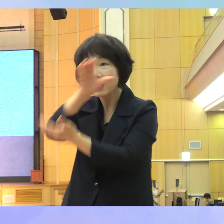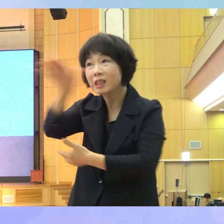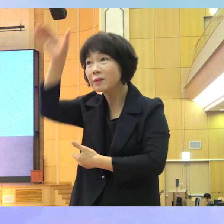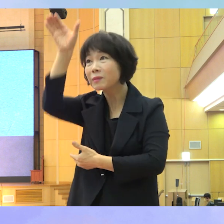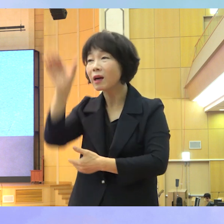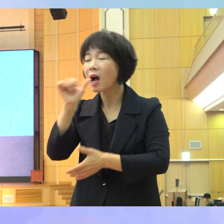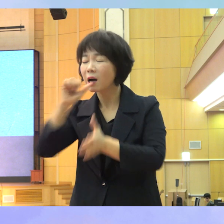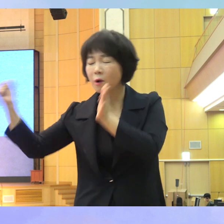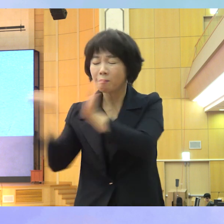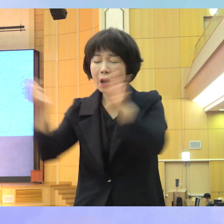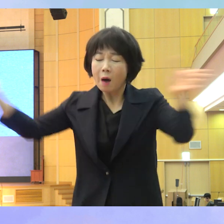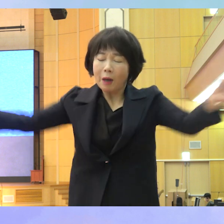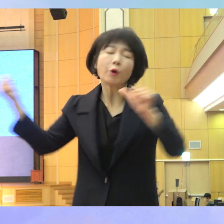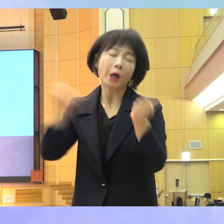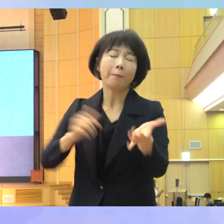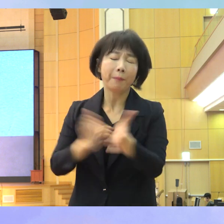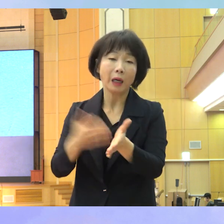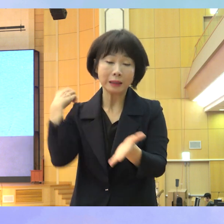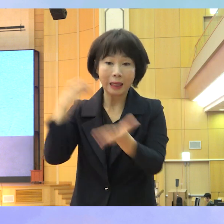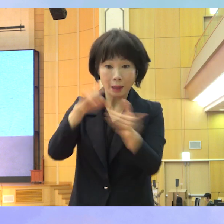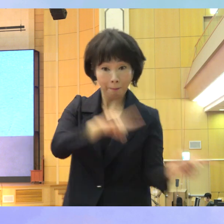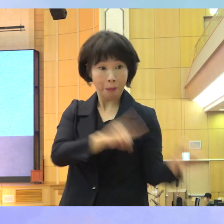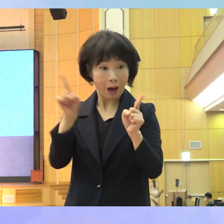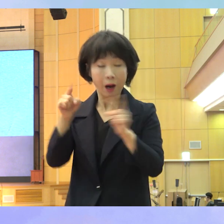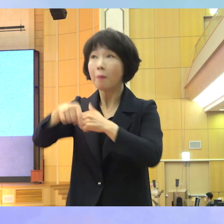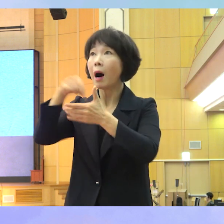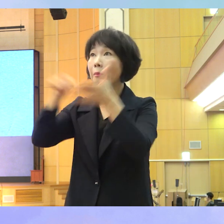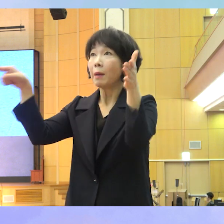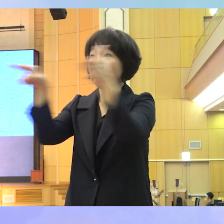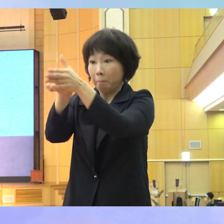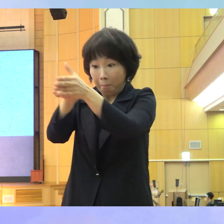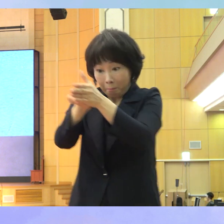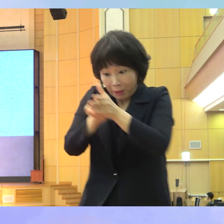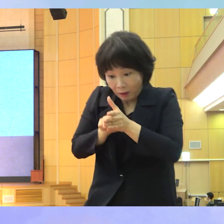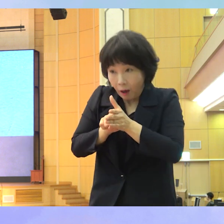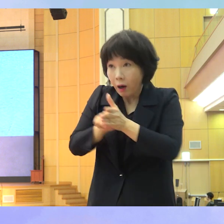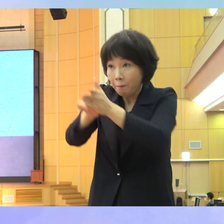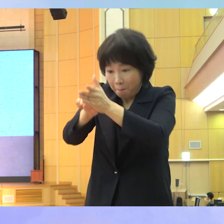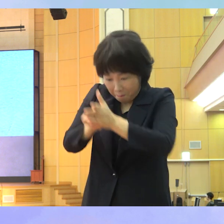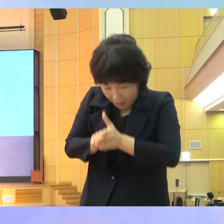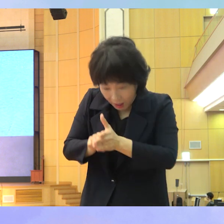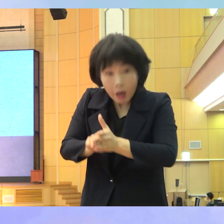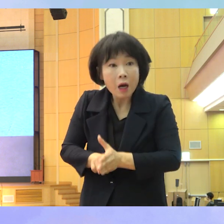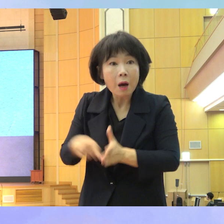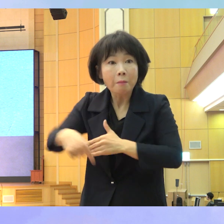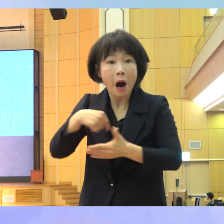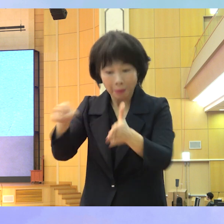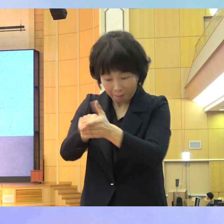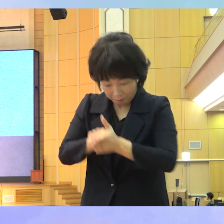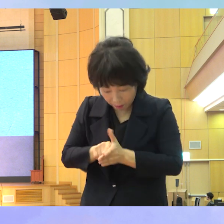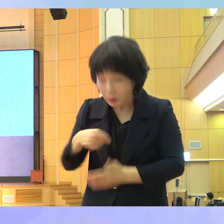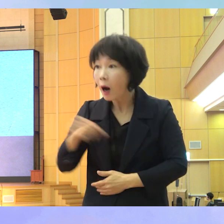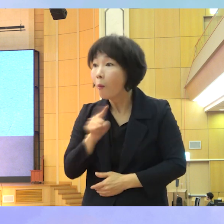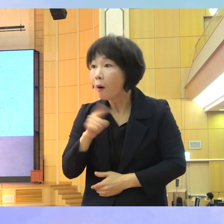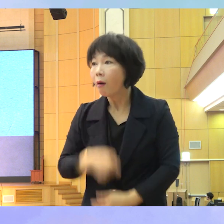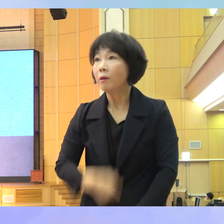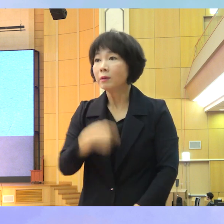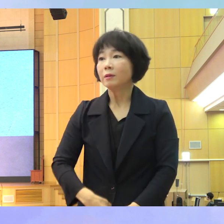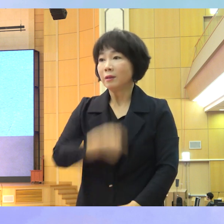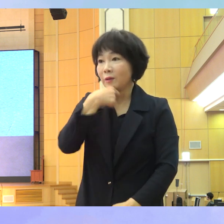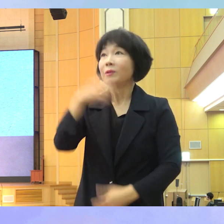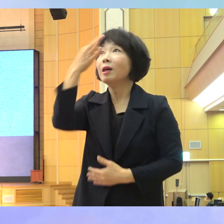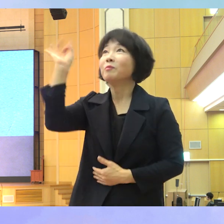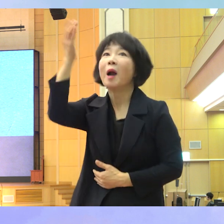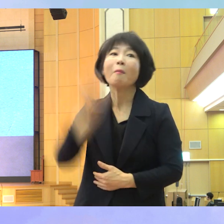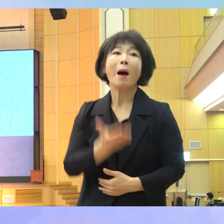못 박히고 죽고 다시 산 것을 내 마음에 뭐 하면? 믿으면, 그러면 의롭다 칭함을